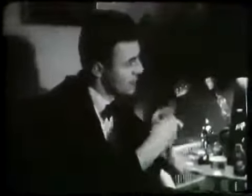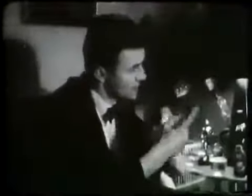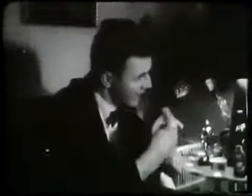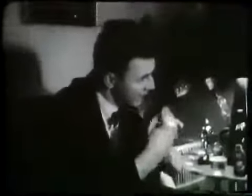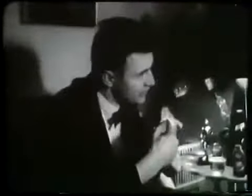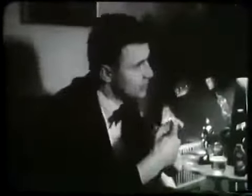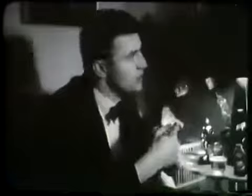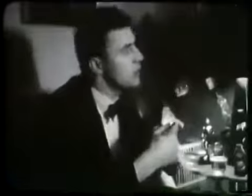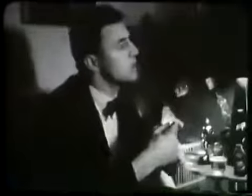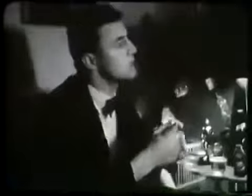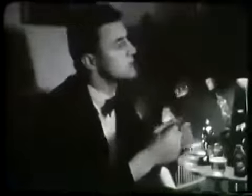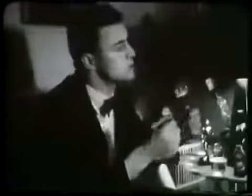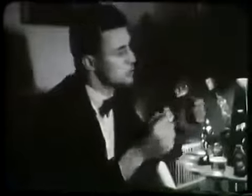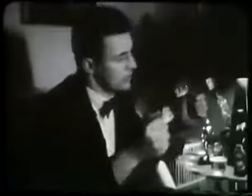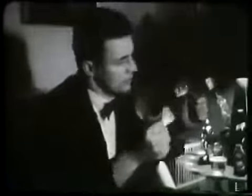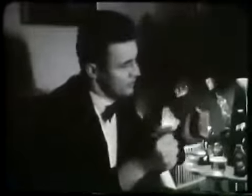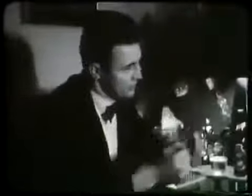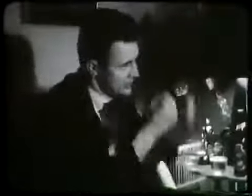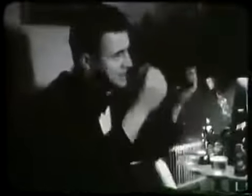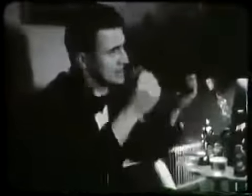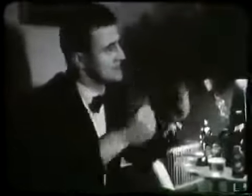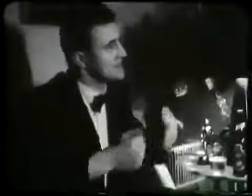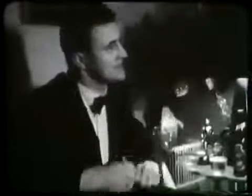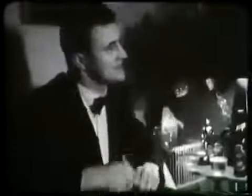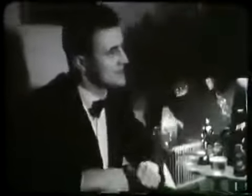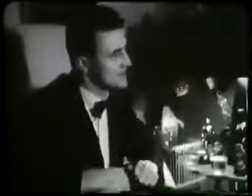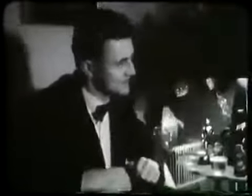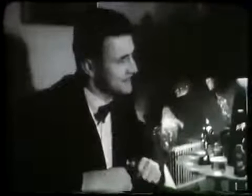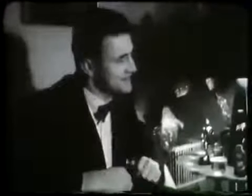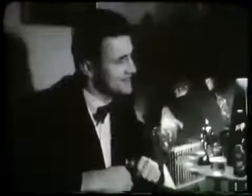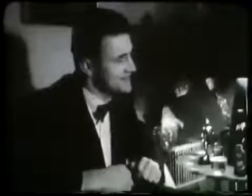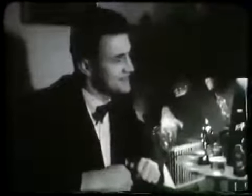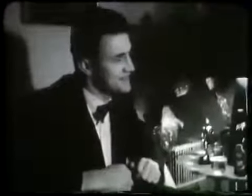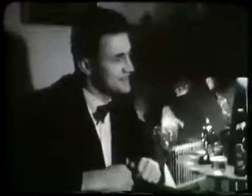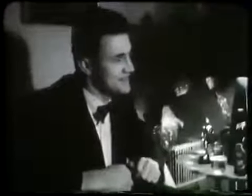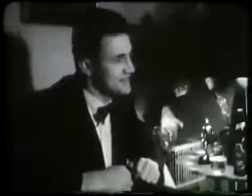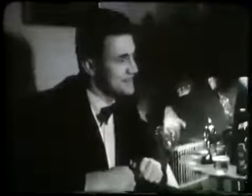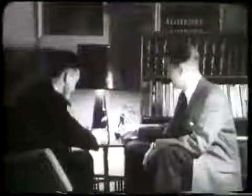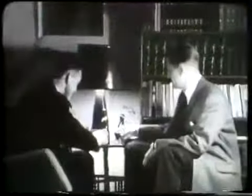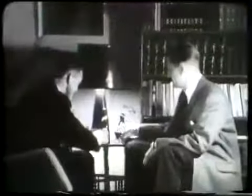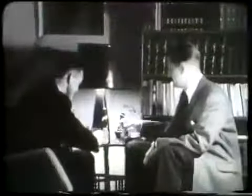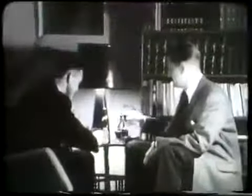Skåler af hinanden betyder fest. Javel, skål!